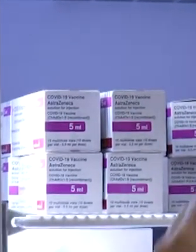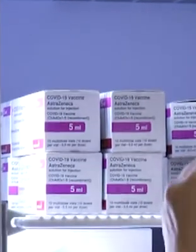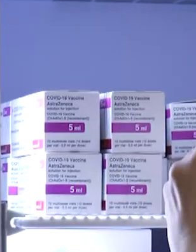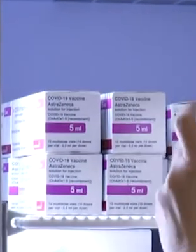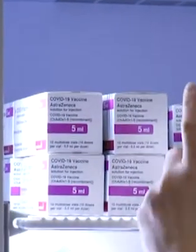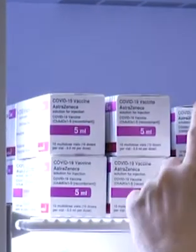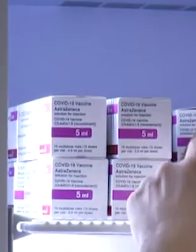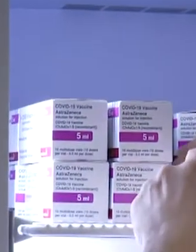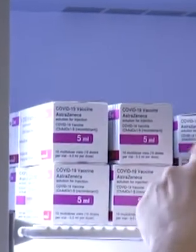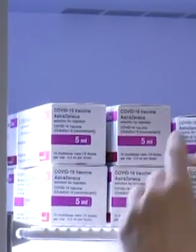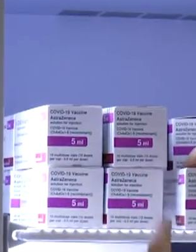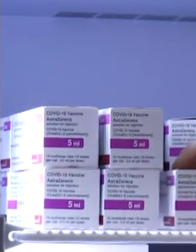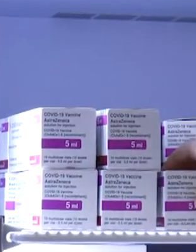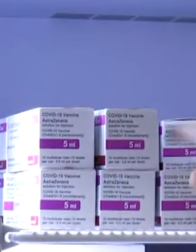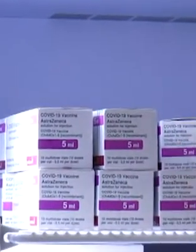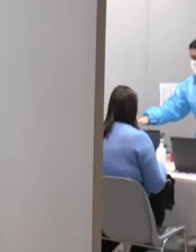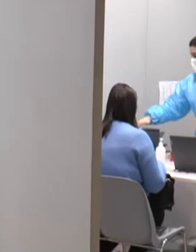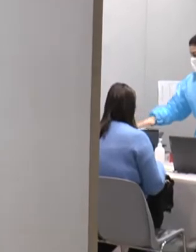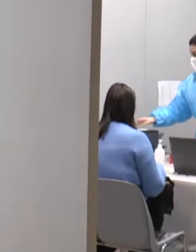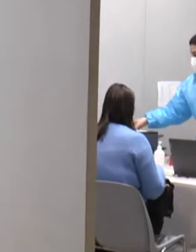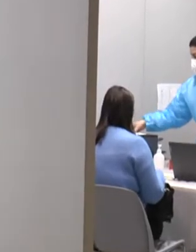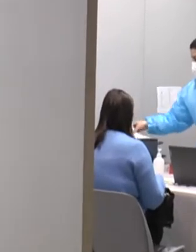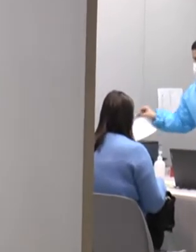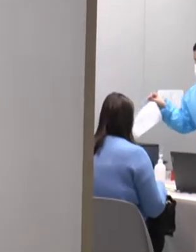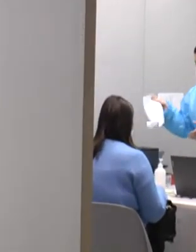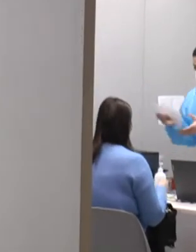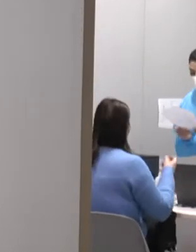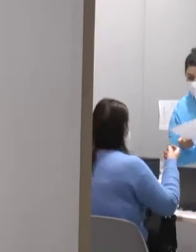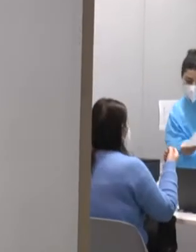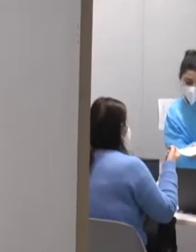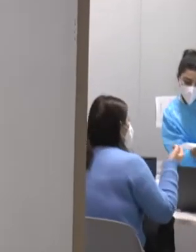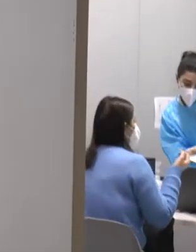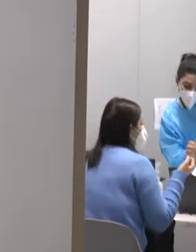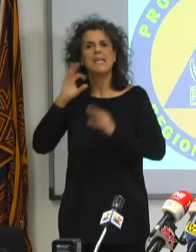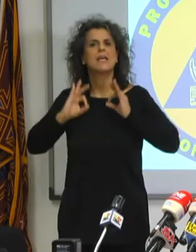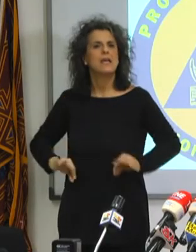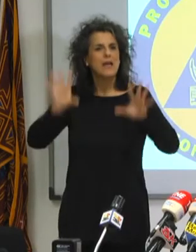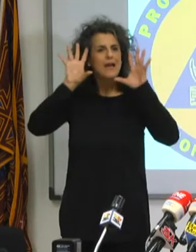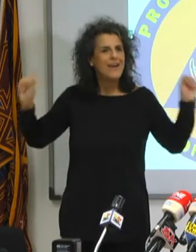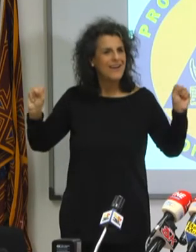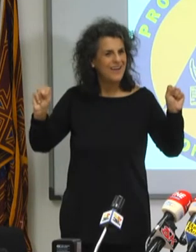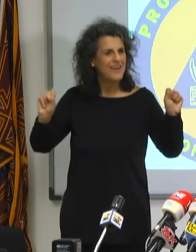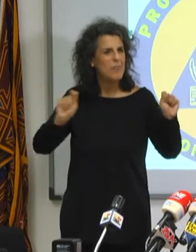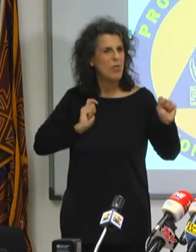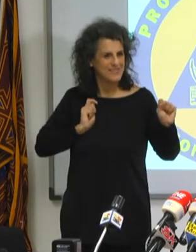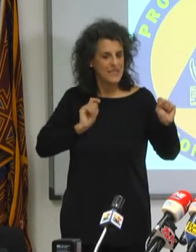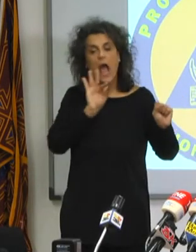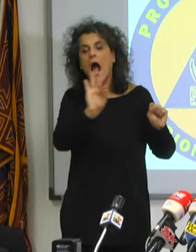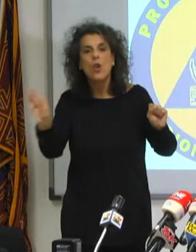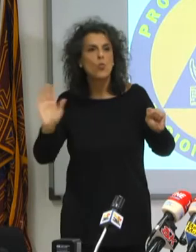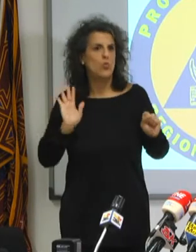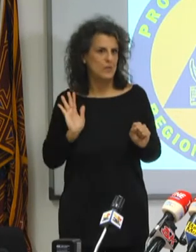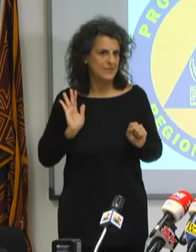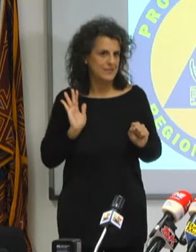alcune aziende sanitarie venete è iniziata inoltre anche la vaccinazione di forze dell'ordine ed esercito. Alcuni corpi delle forze